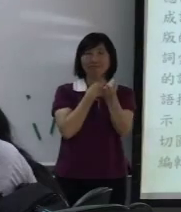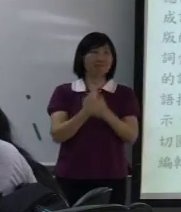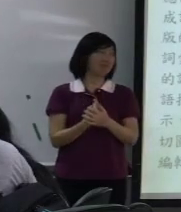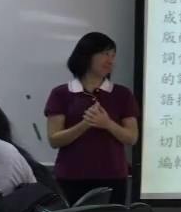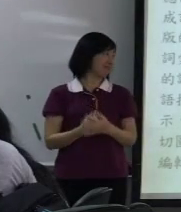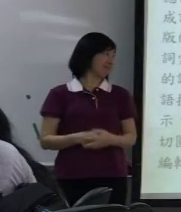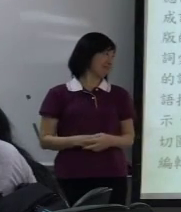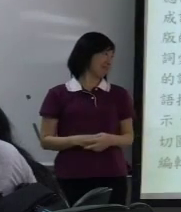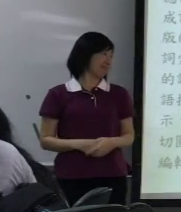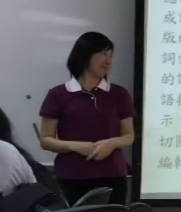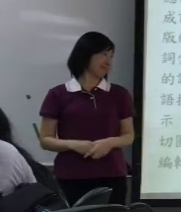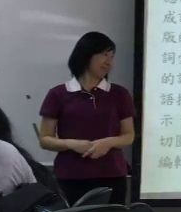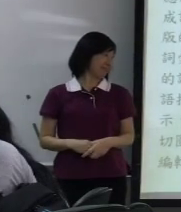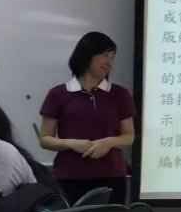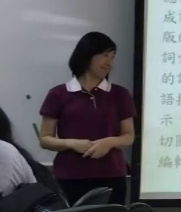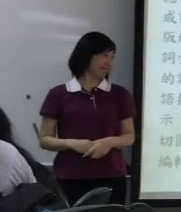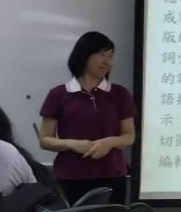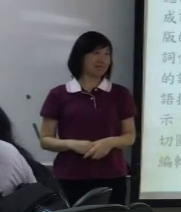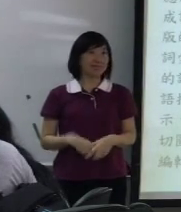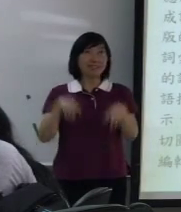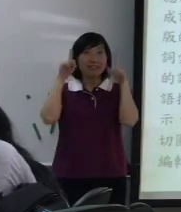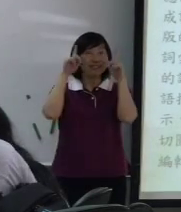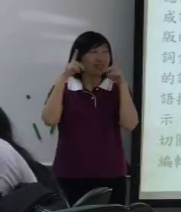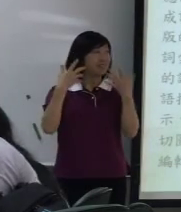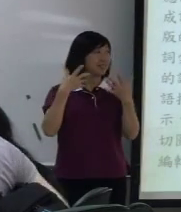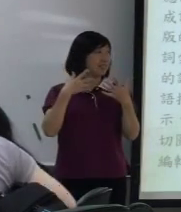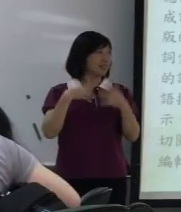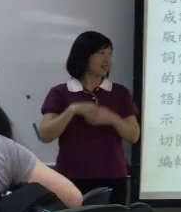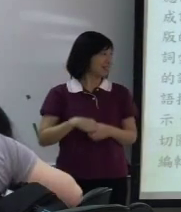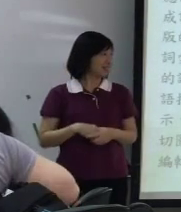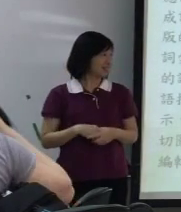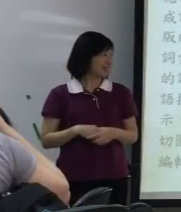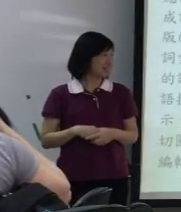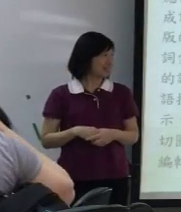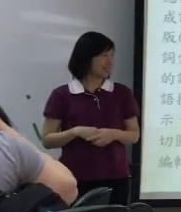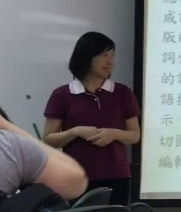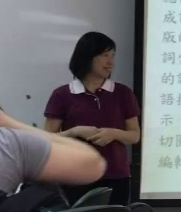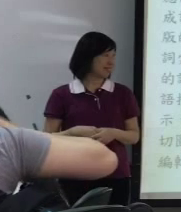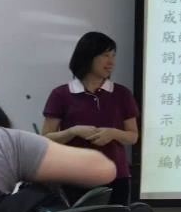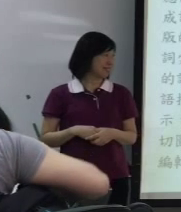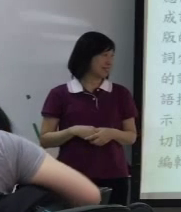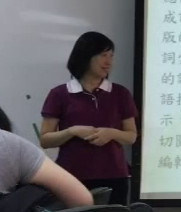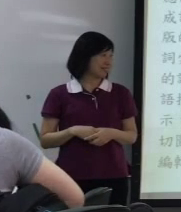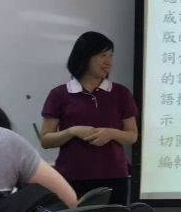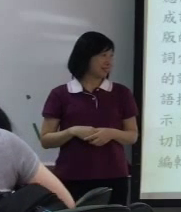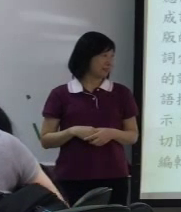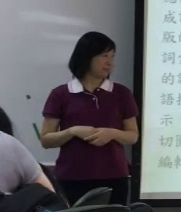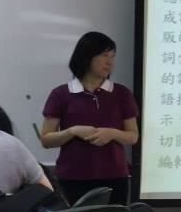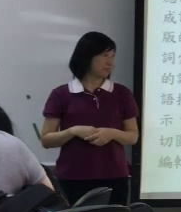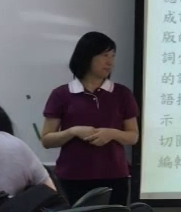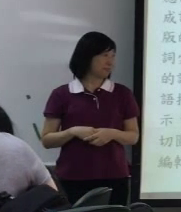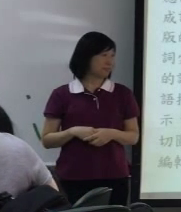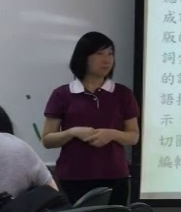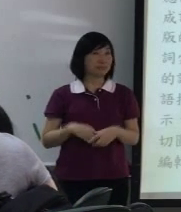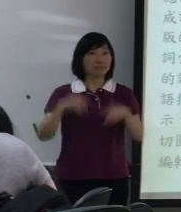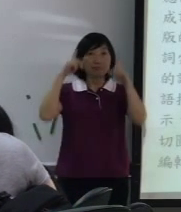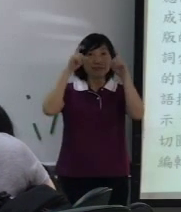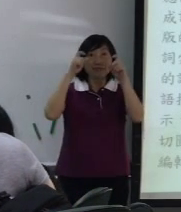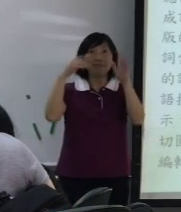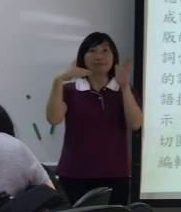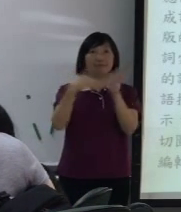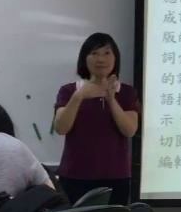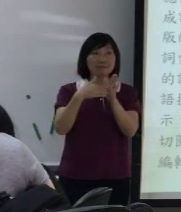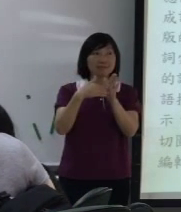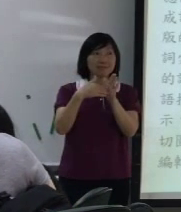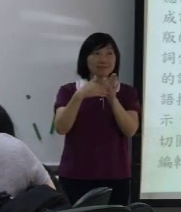哦。然后照相的，另外呢，我们这次照相完了以